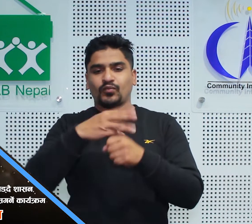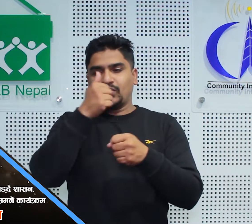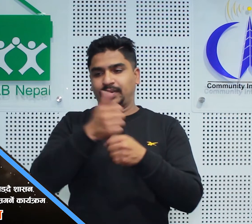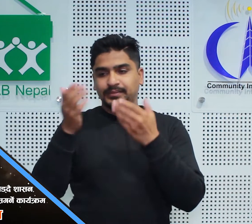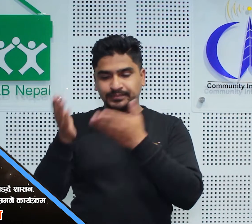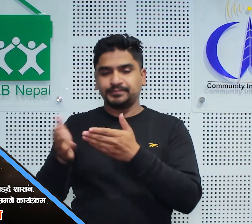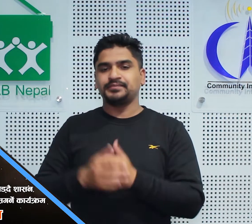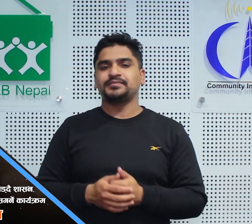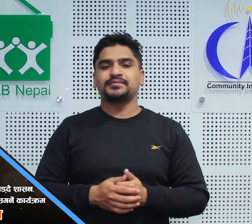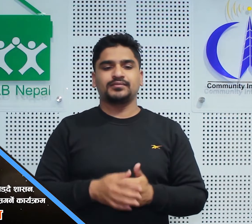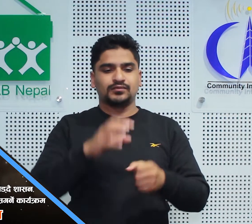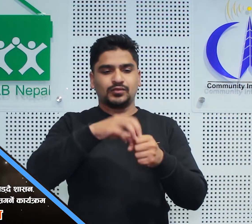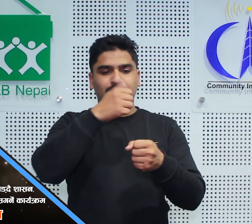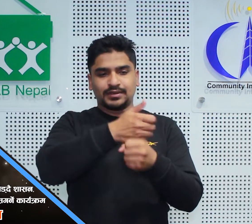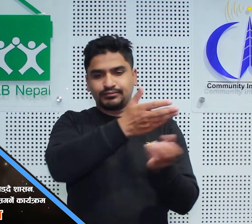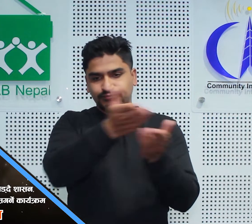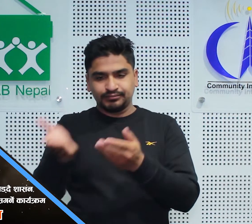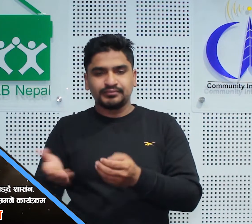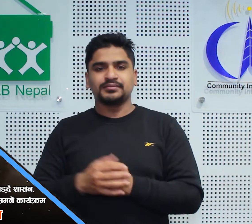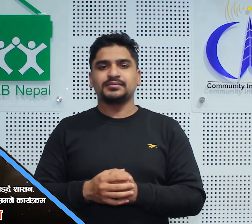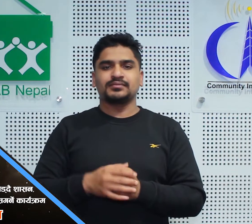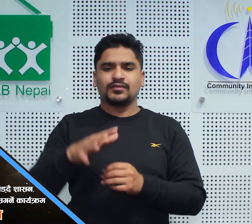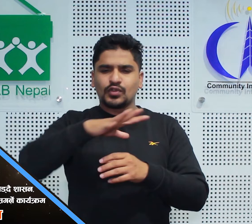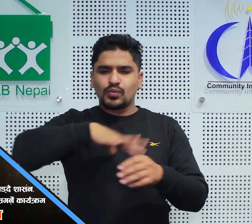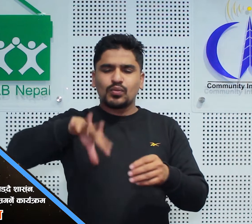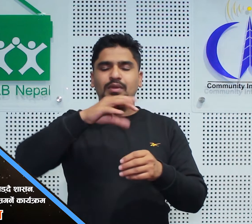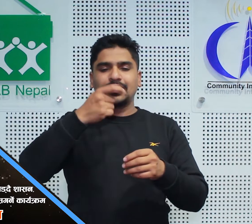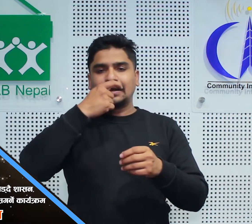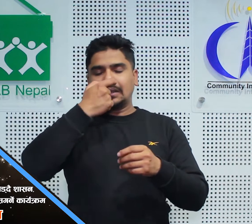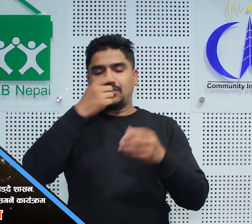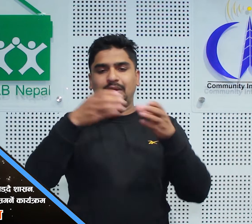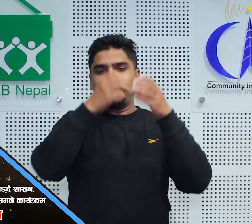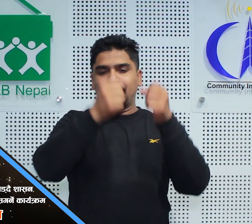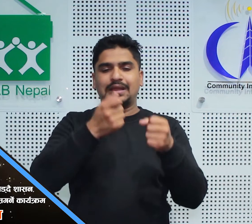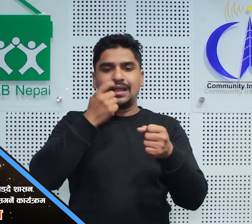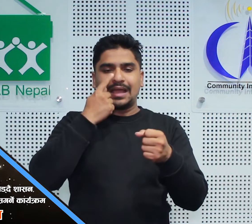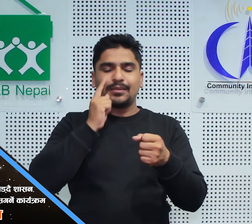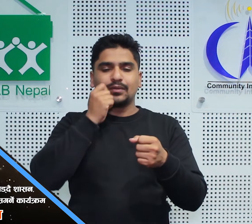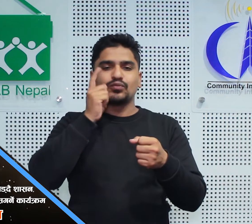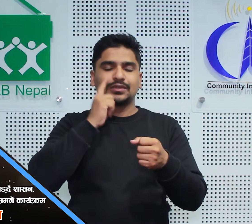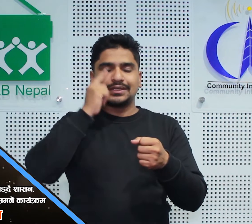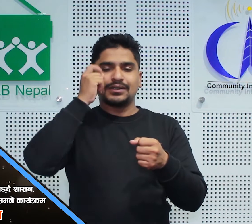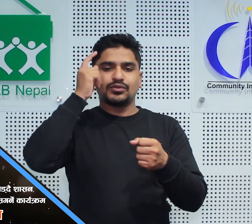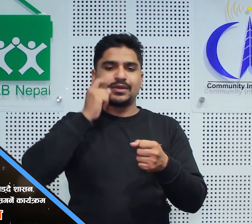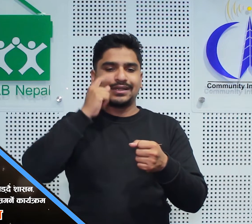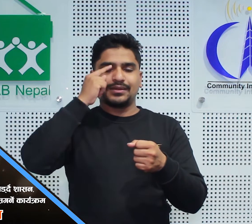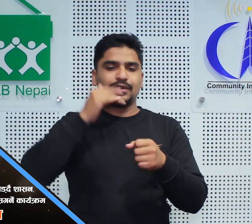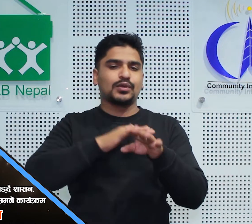उपाध्यक्षज्यू, वडाध्यक्षज्यूहरू, समस्त गाउँपालिकावासी, आमा बुबा, दाजुभाइ तथा दिदीबहिनीहरू, आज